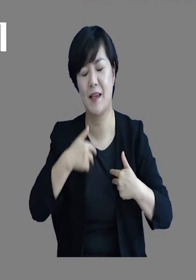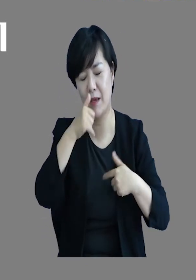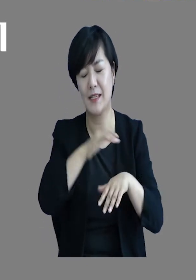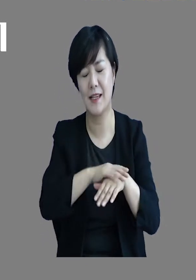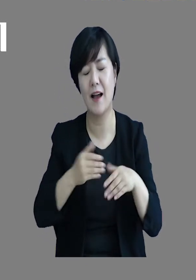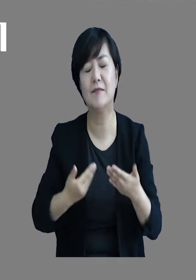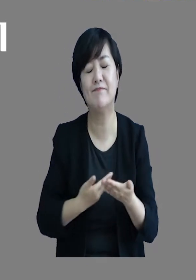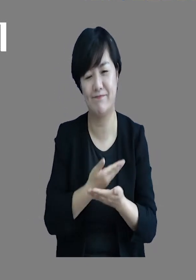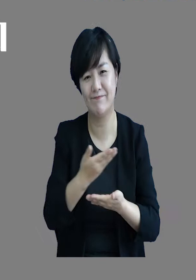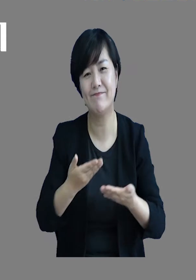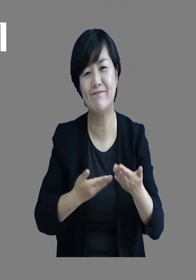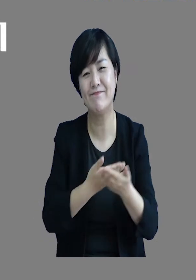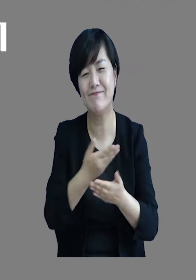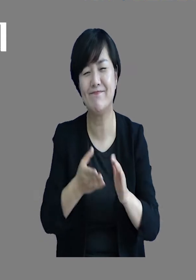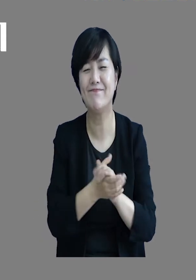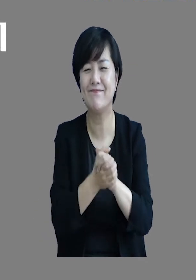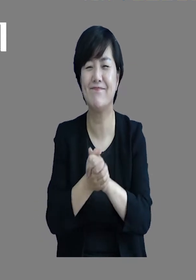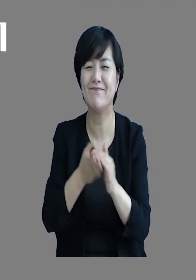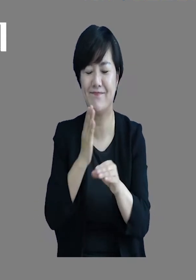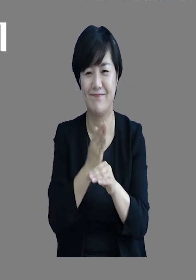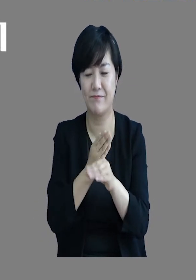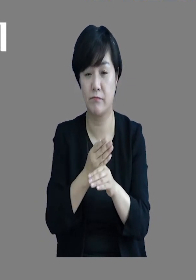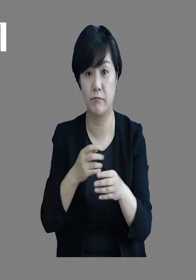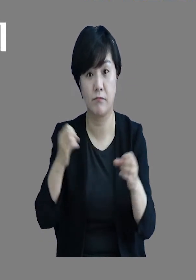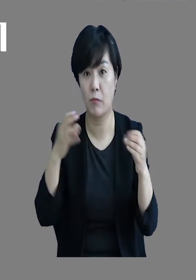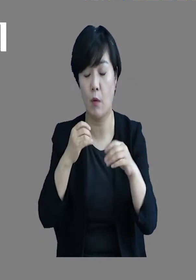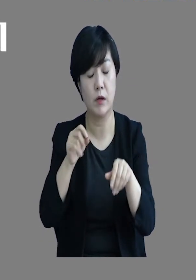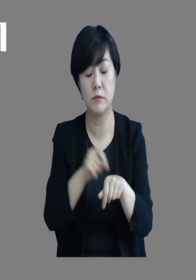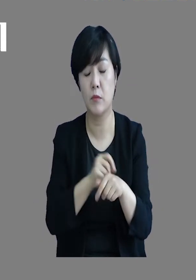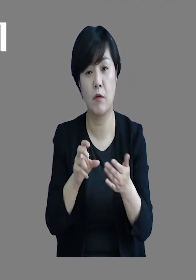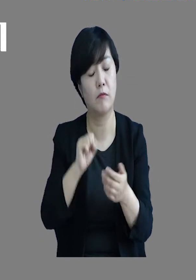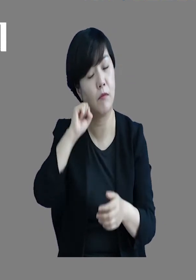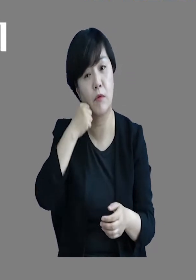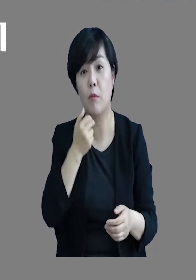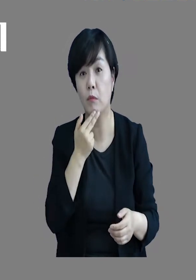잘 지내고 있습니다. 대화하는 데는 어려움은 없고,